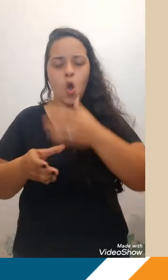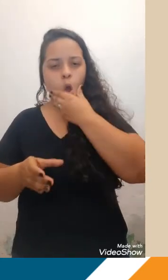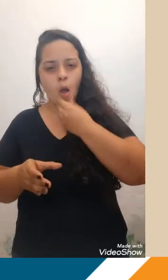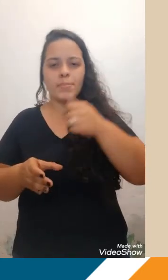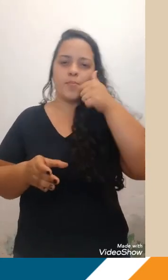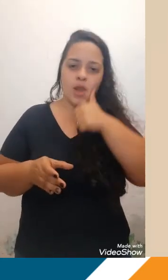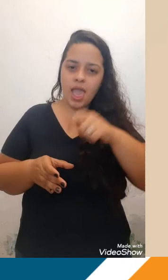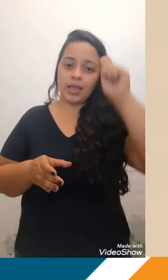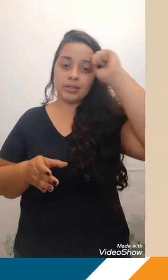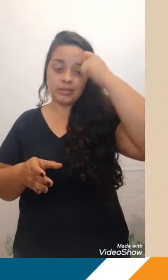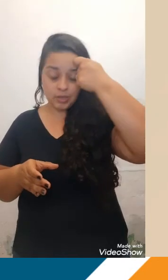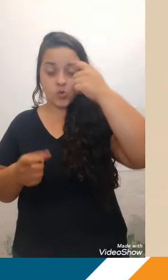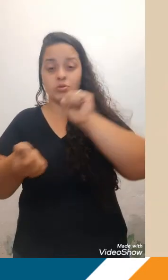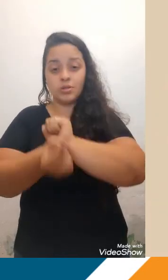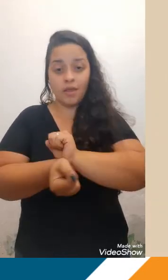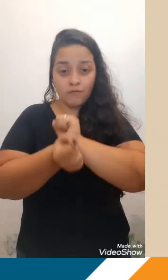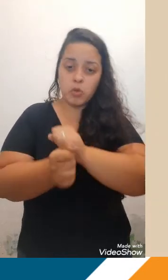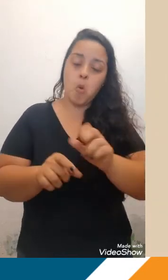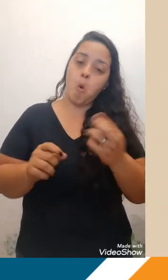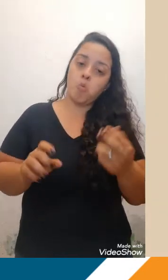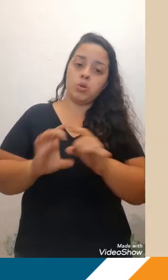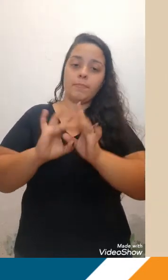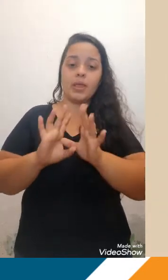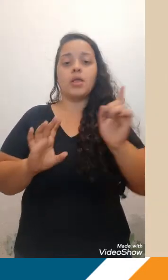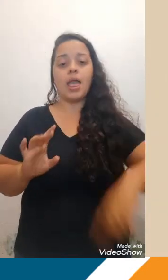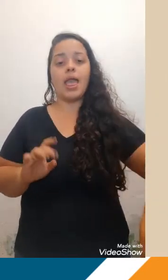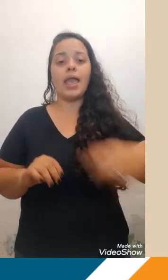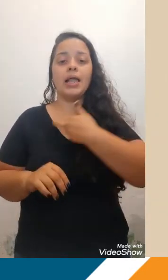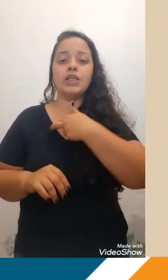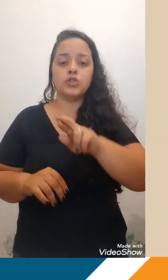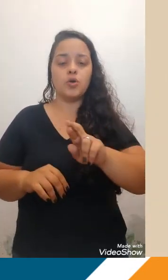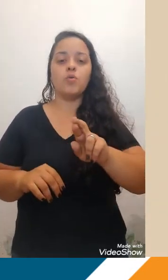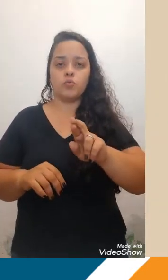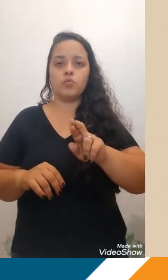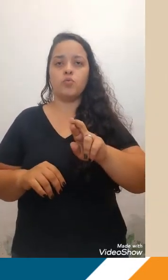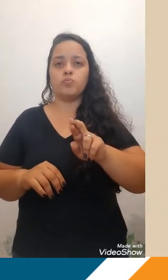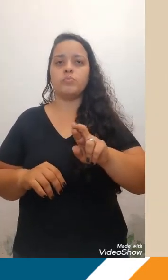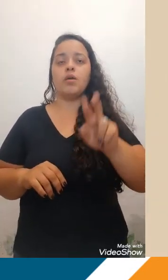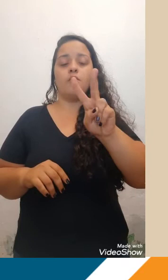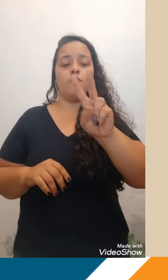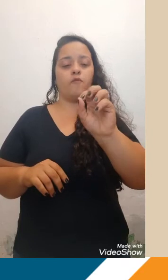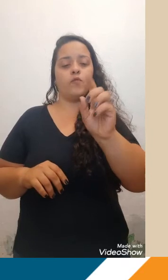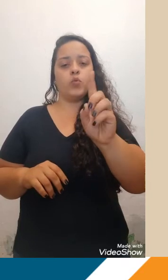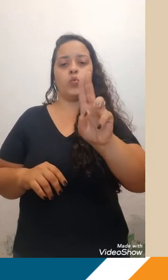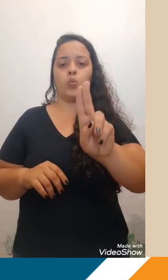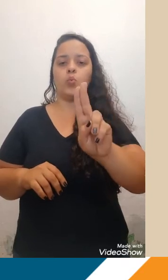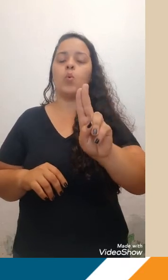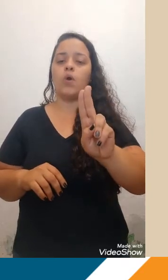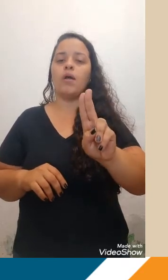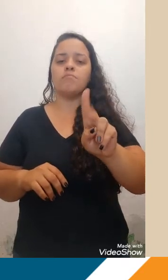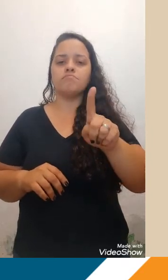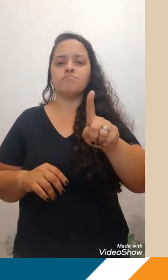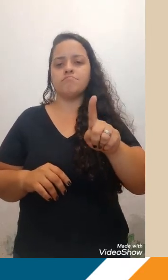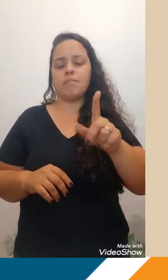mulheres africanos escravizados ou libertos foi a religião do voodoo, uma fé em comum que compartilhou